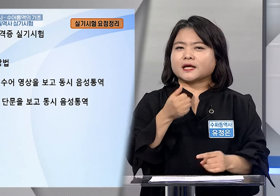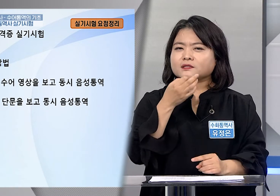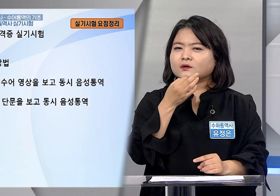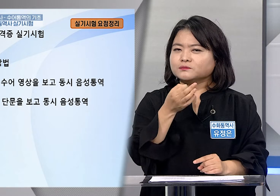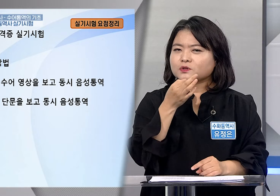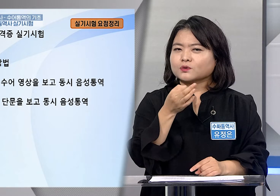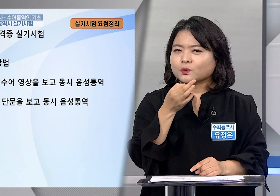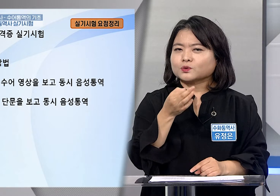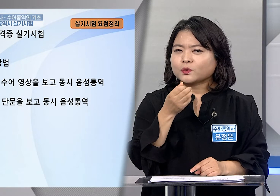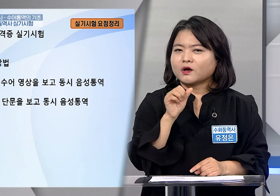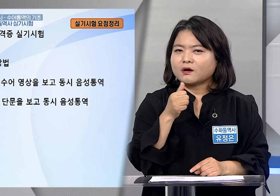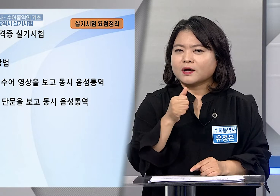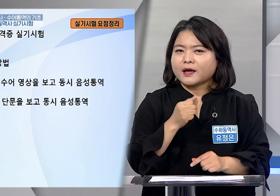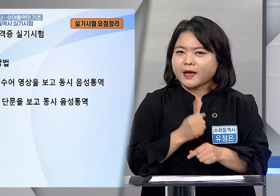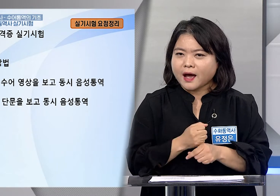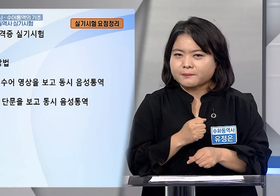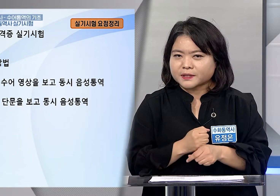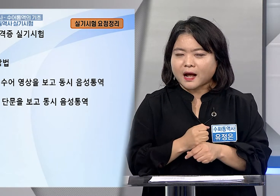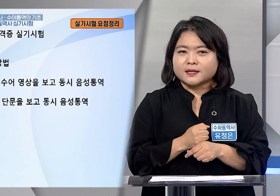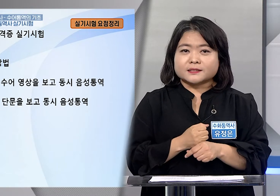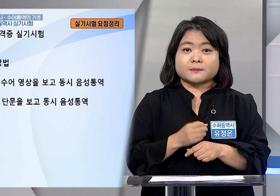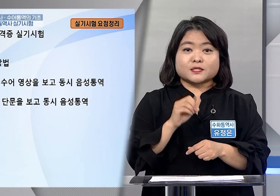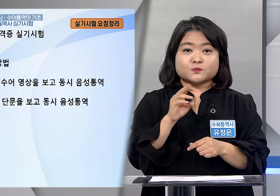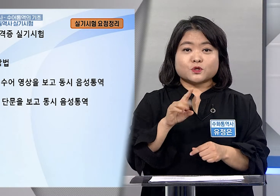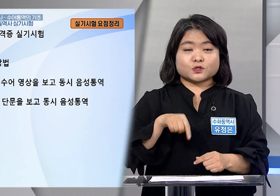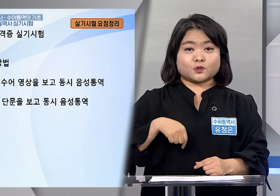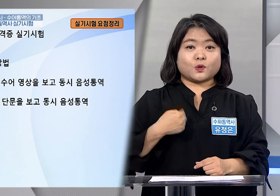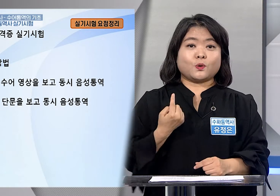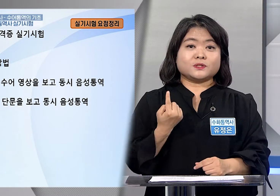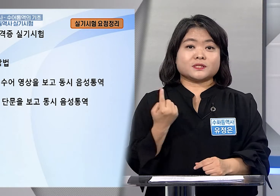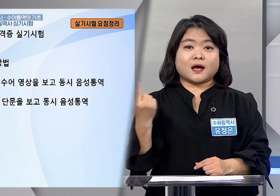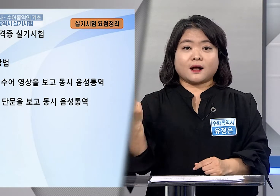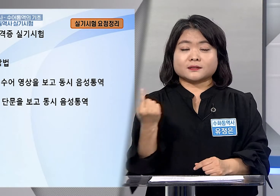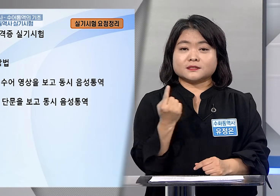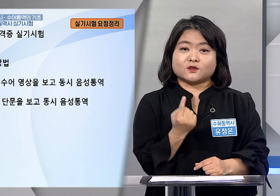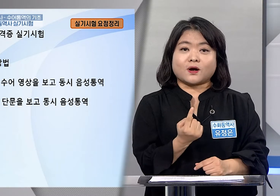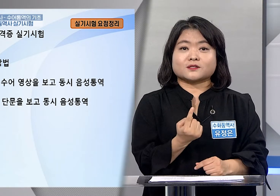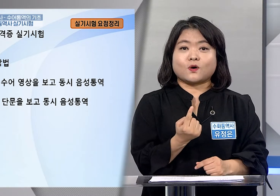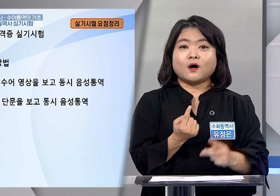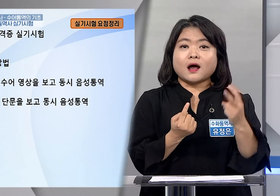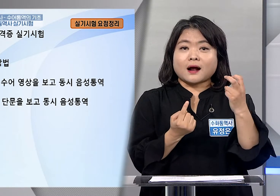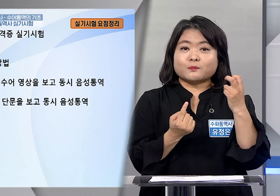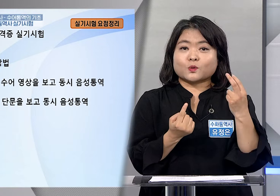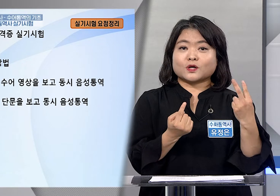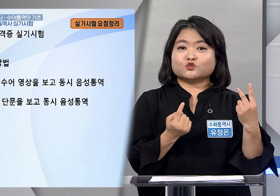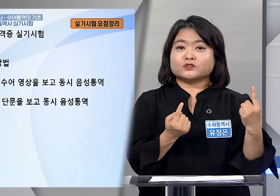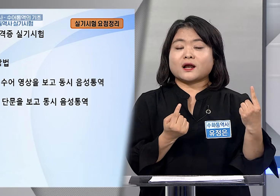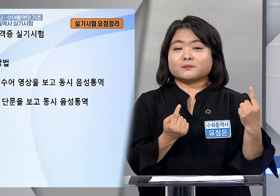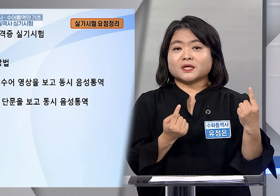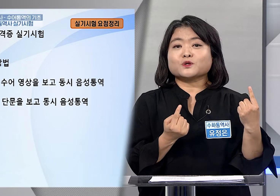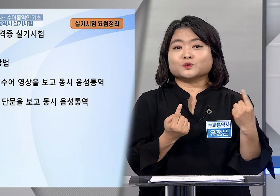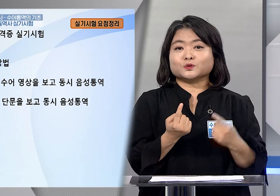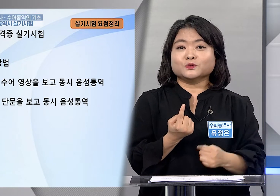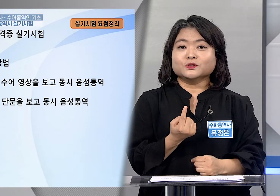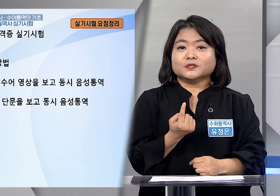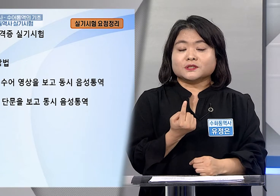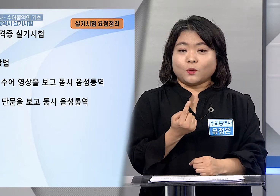자리에서 음성으로 통역해야 합니다. 제가 말씀드렸죠. 혼자 강의실 들어가서 감독관 두 사람이 있고